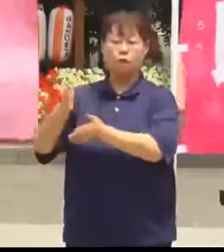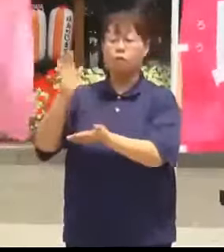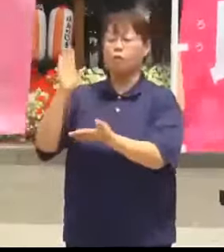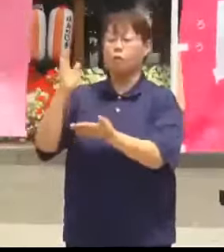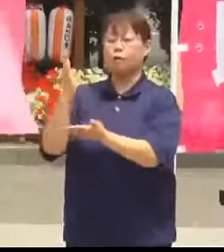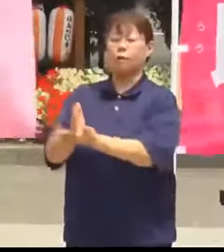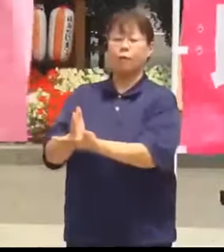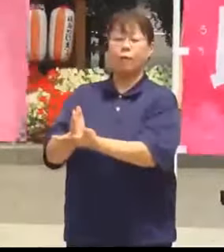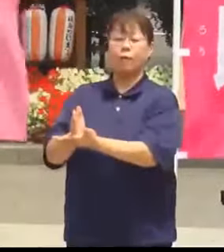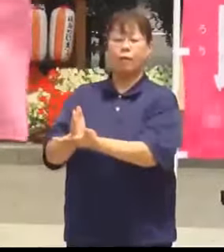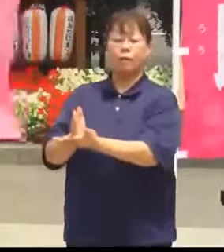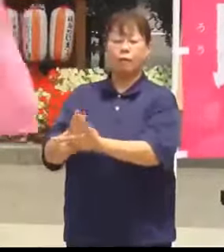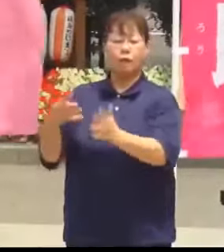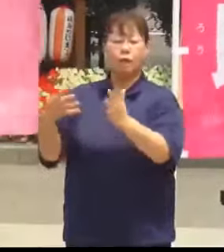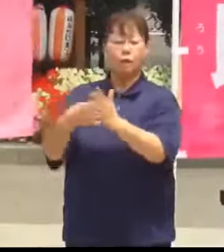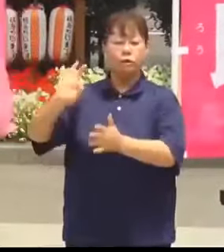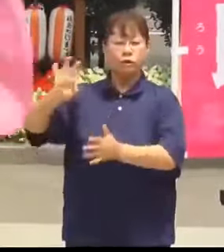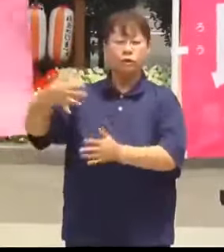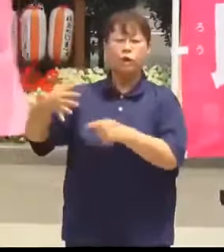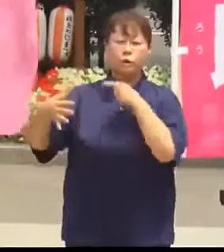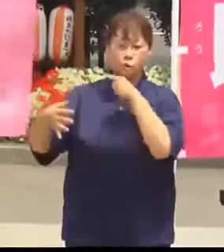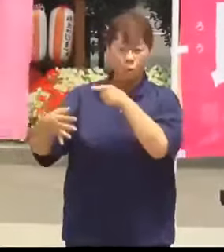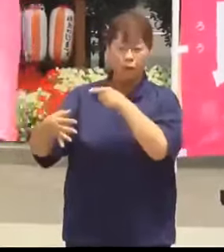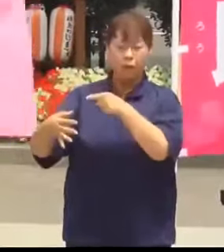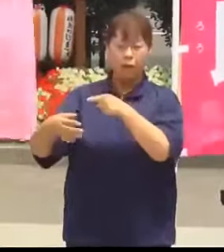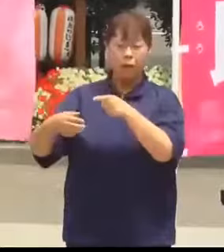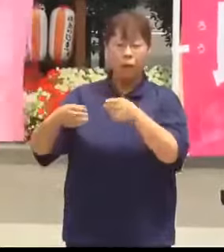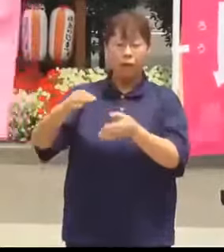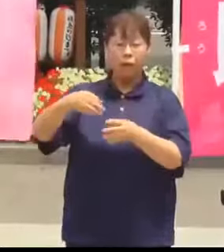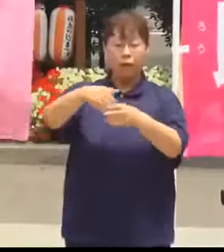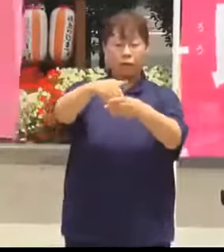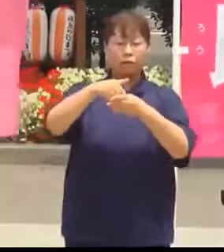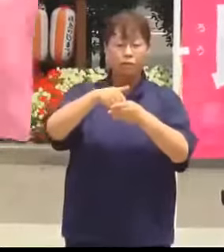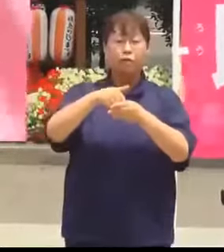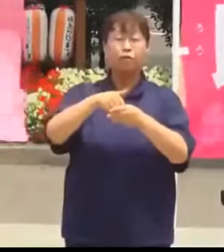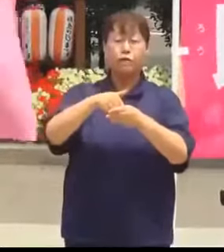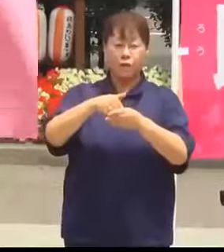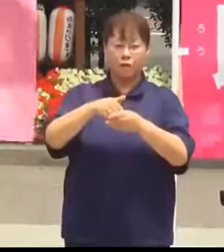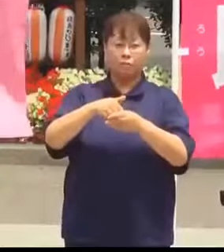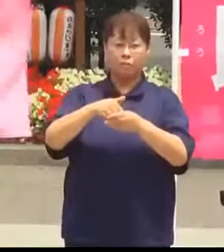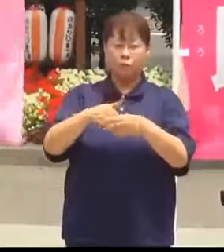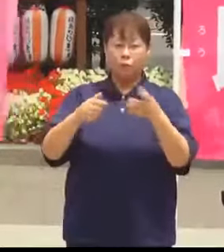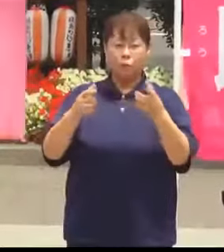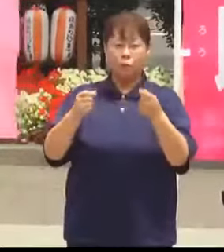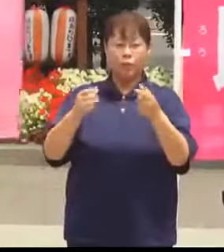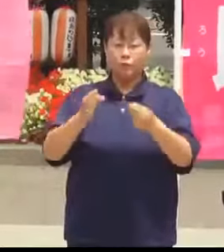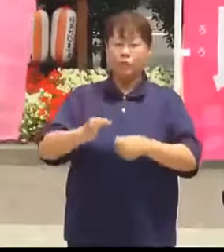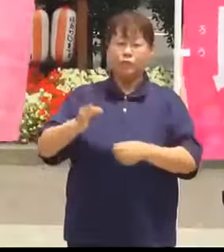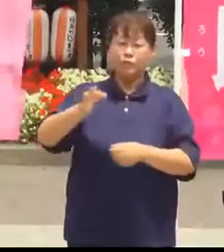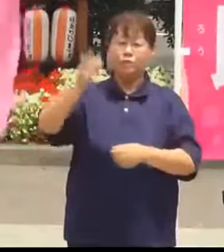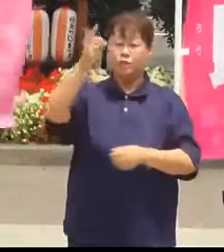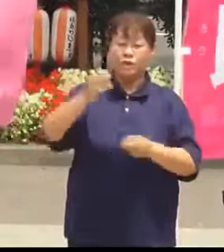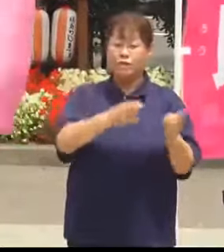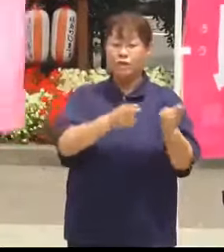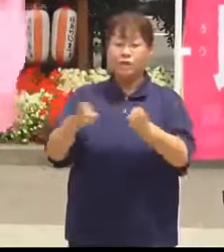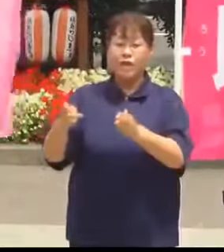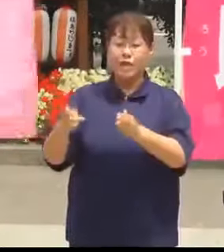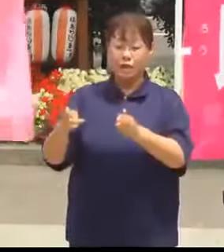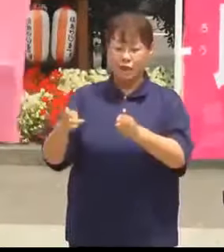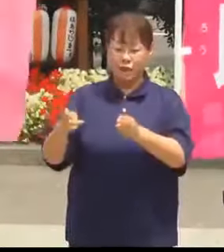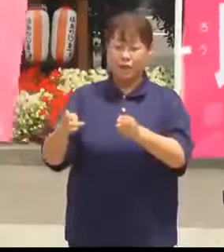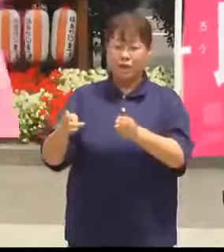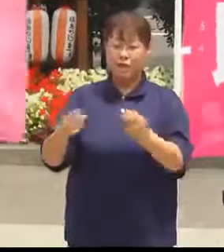止めた上で法人税は所得税と同じ累進性を強化したいんですルイ新制度を導入し